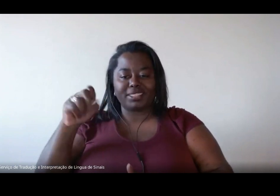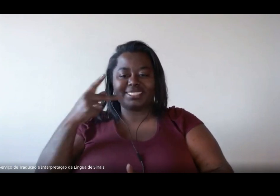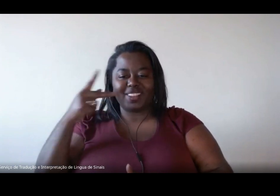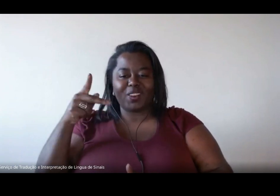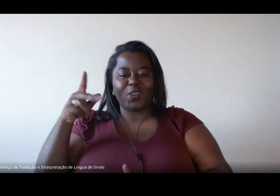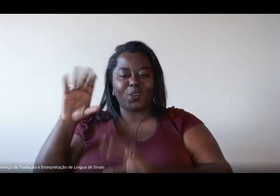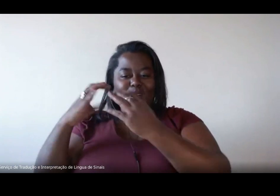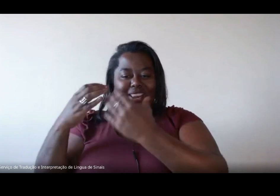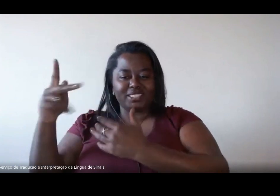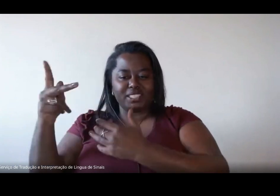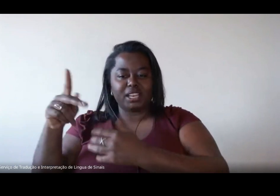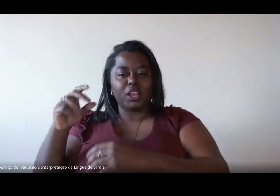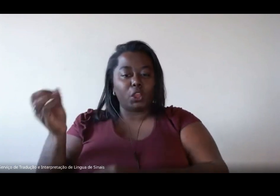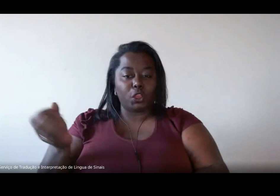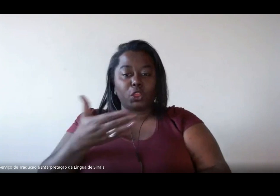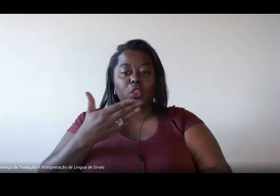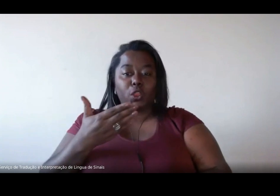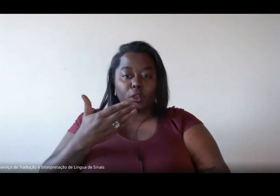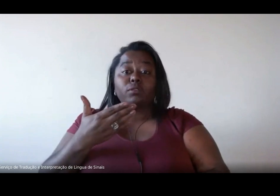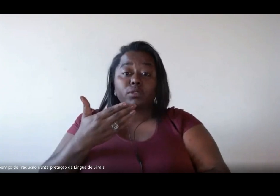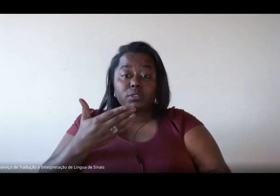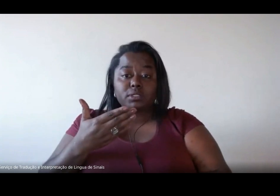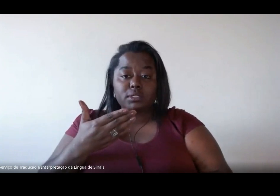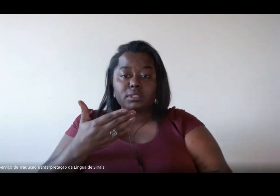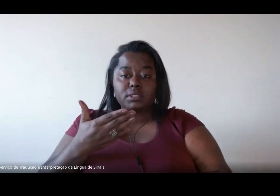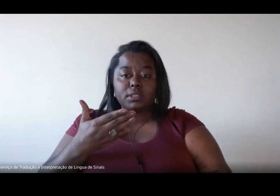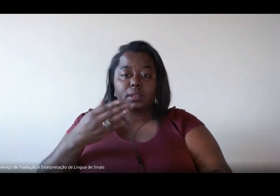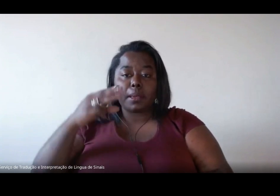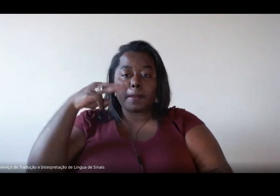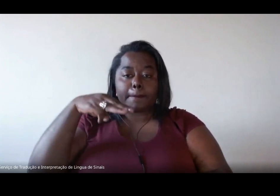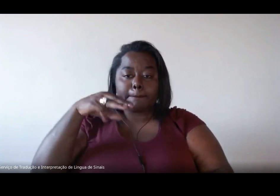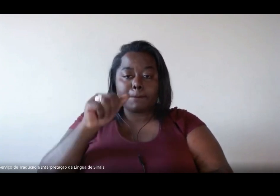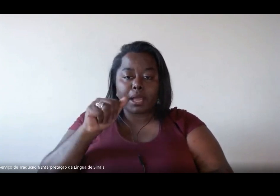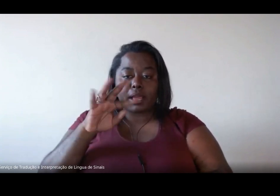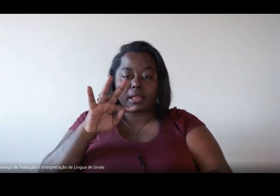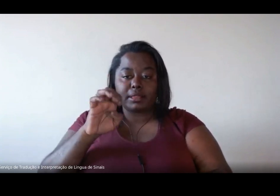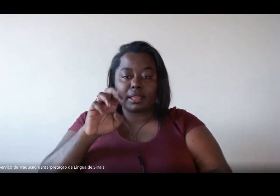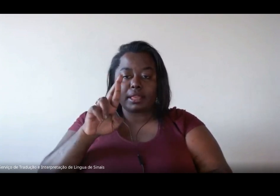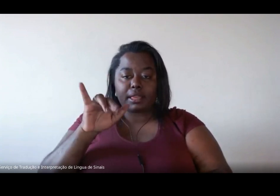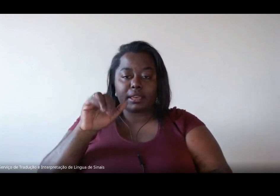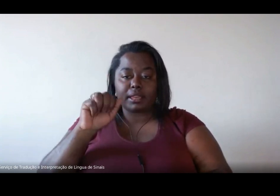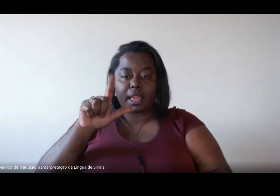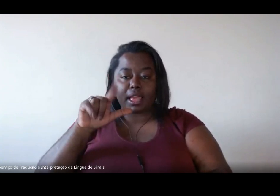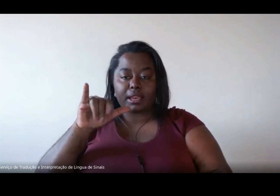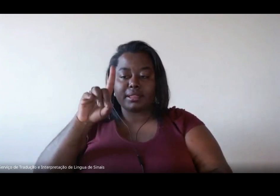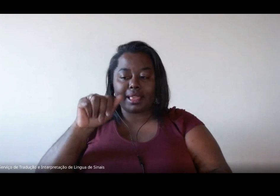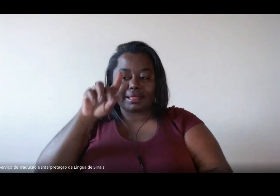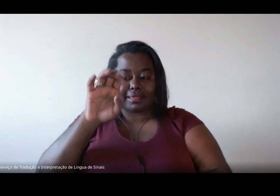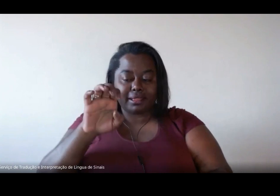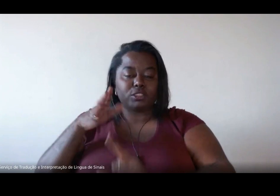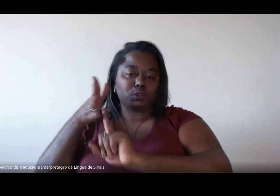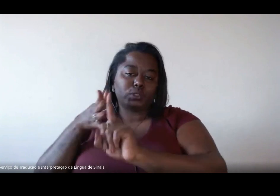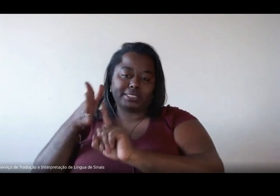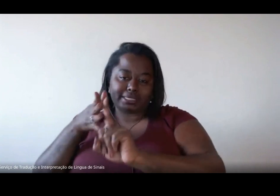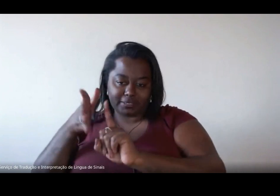no congresso dele. Novas materialidades discursivas. Opa, esse aqui está bom para usar. Então, realmente, é uma